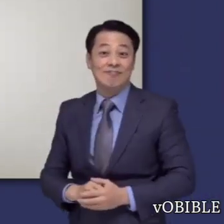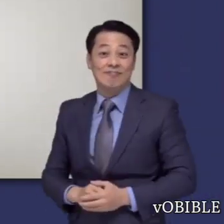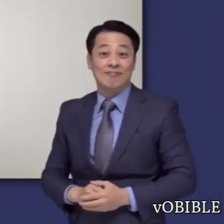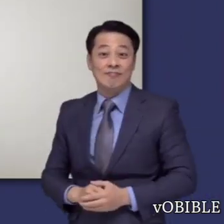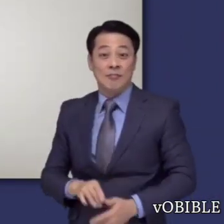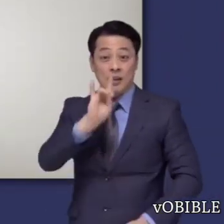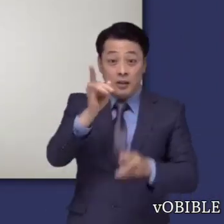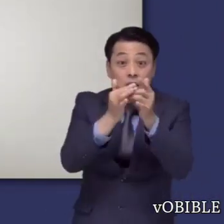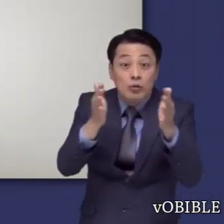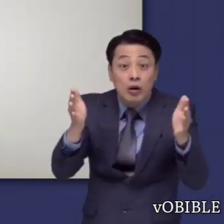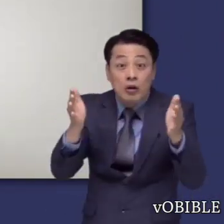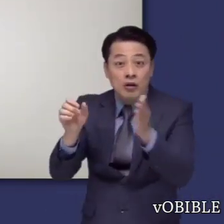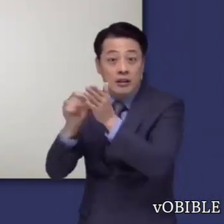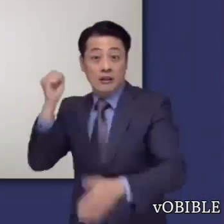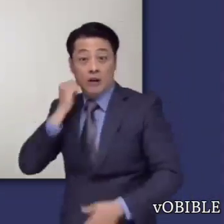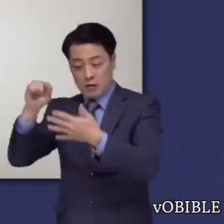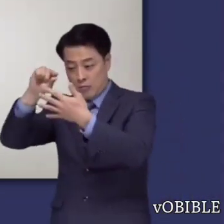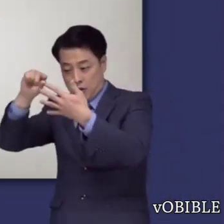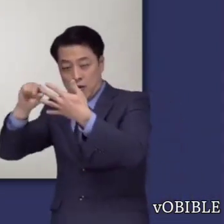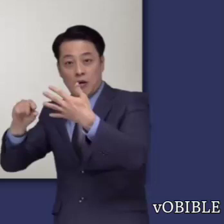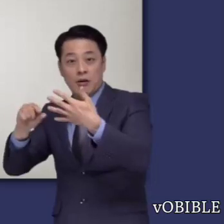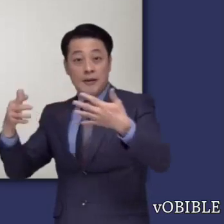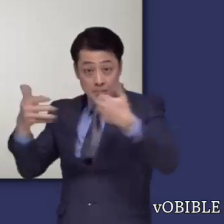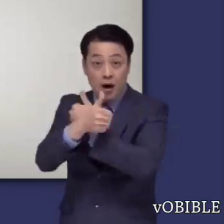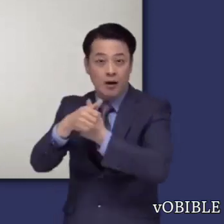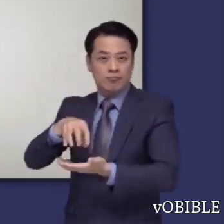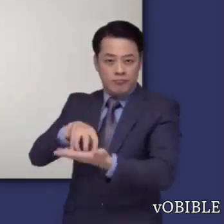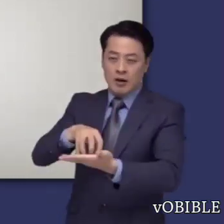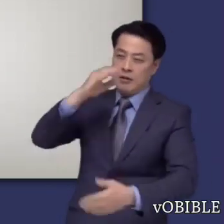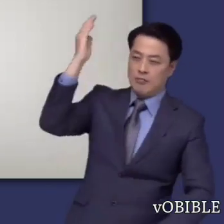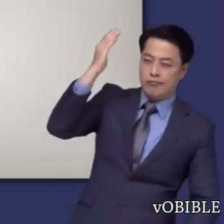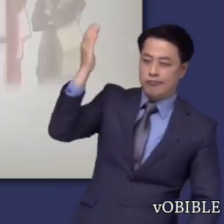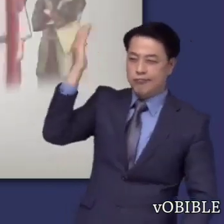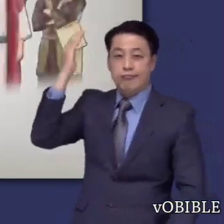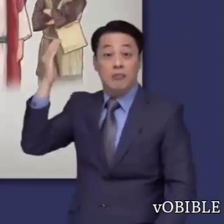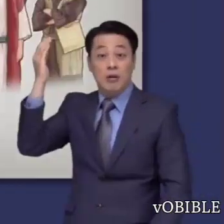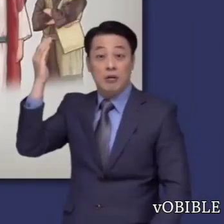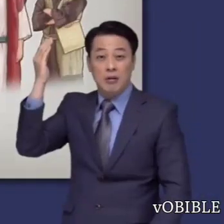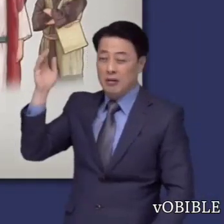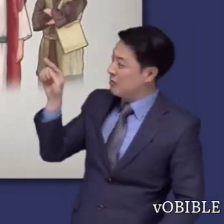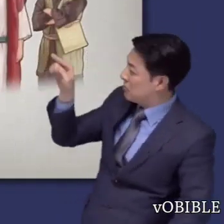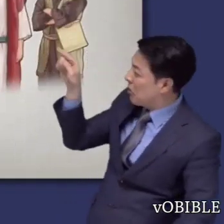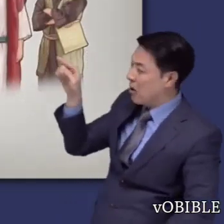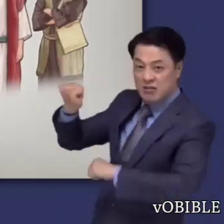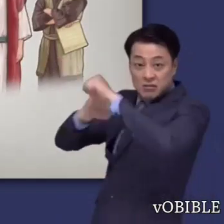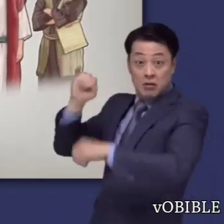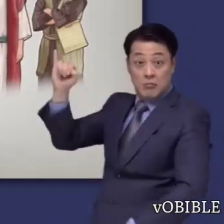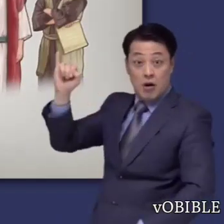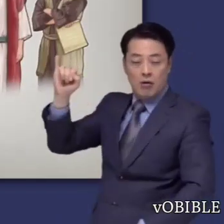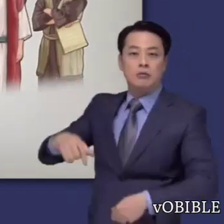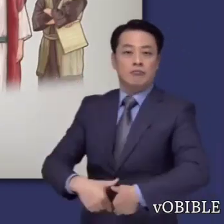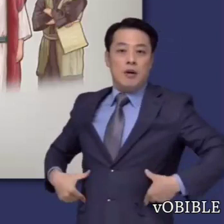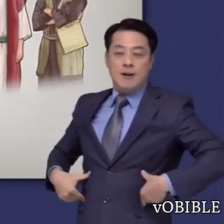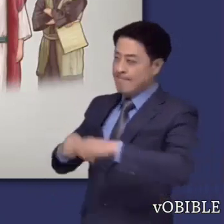你知道吗？圣经显示提多是个忠心可靠的基督徒监督，可以胜任艰巨复杂的